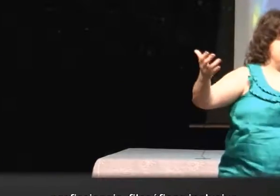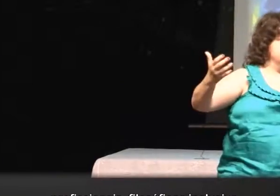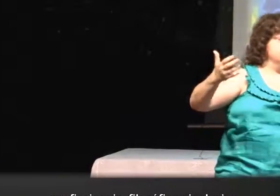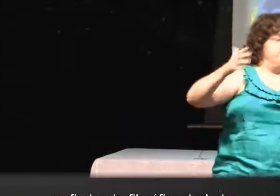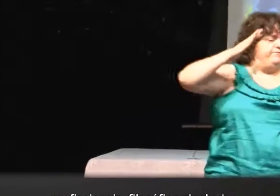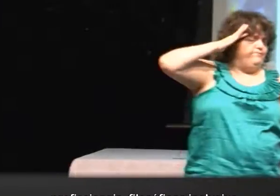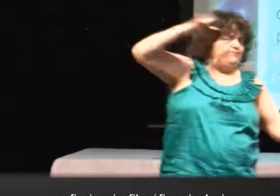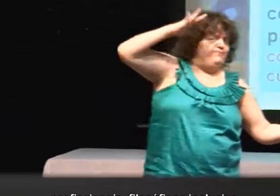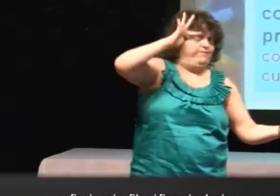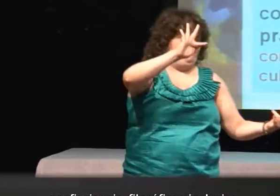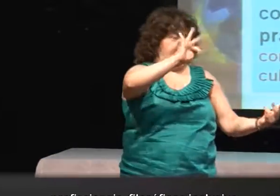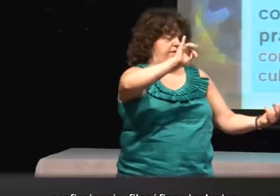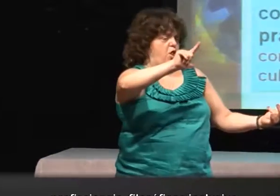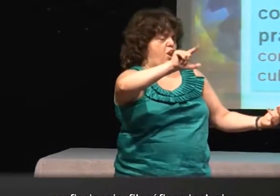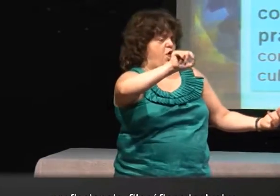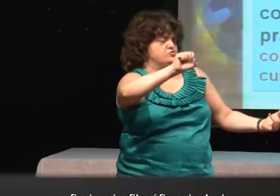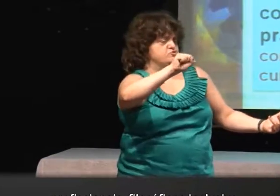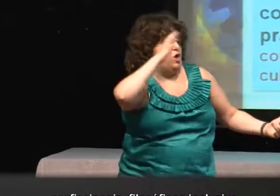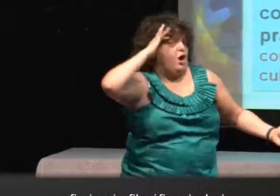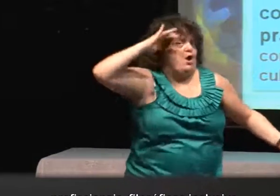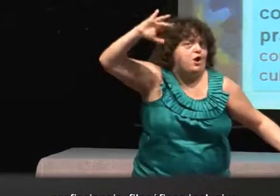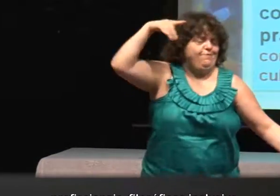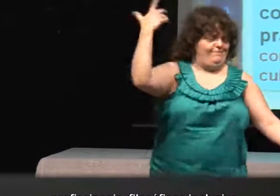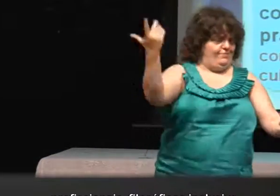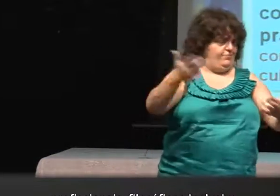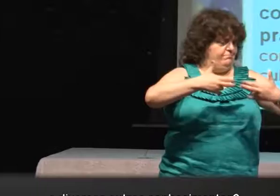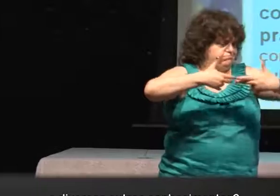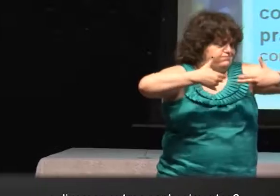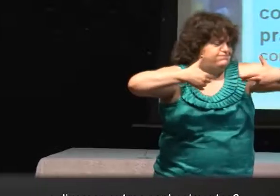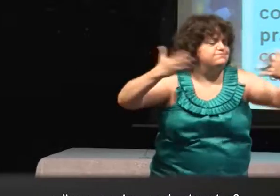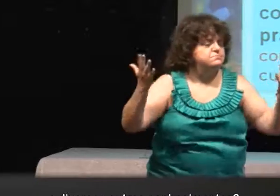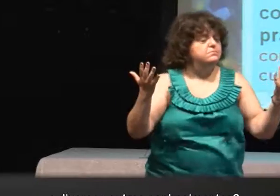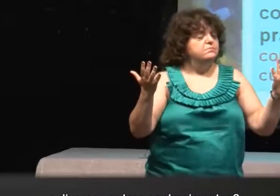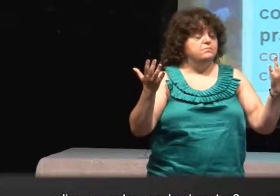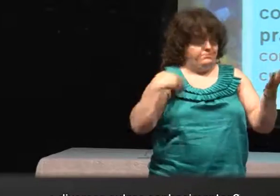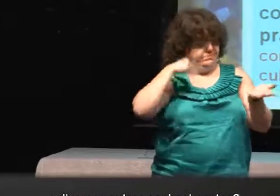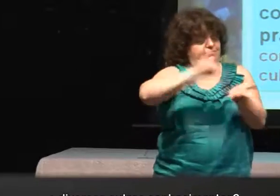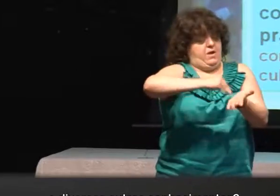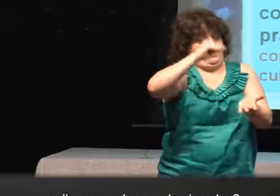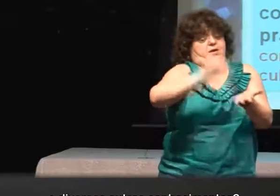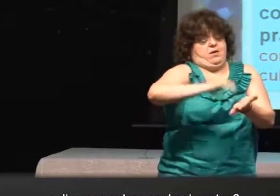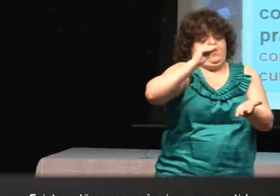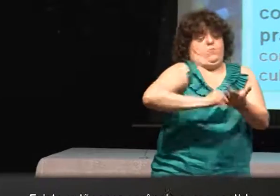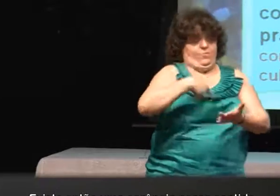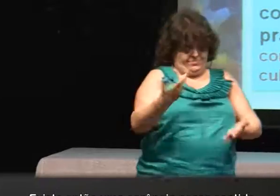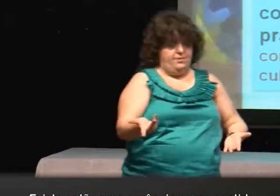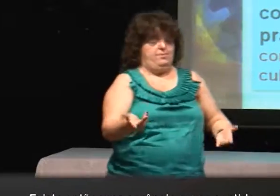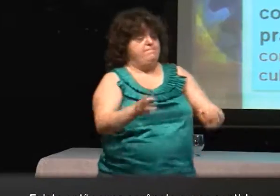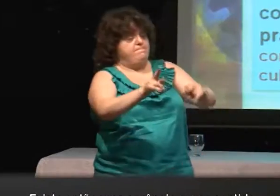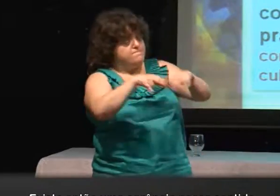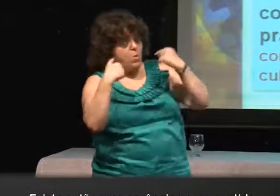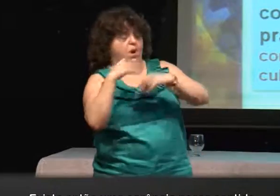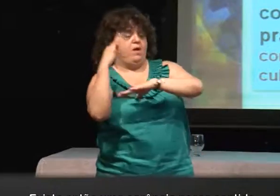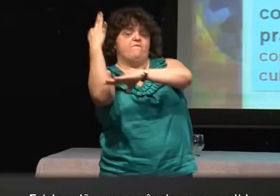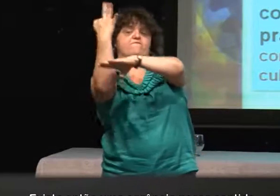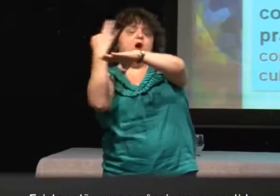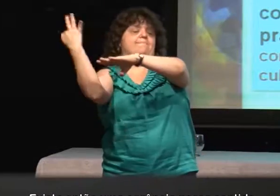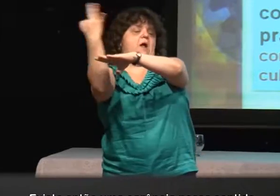e diversos outros, filosóficos inclusive, e diversos outros conhecimentos. Existe então uma carência, uma deficiência